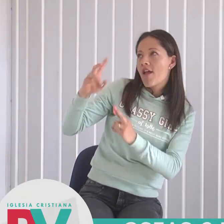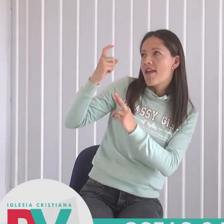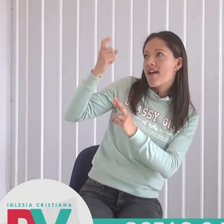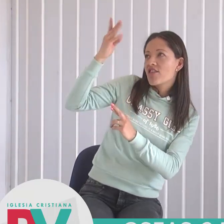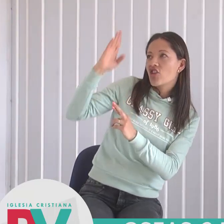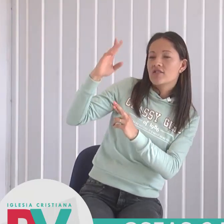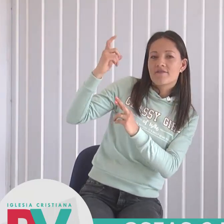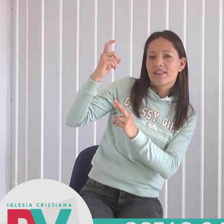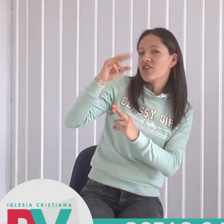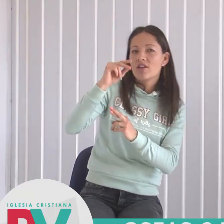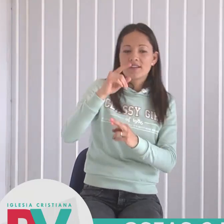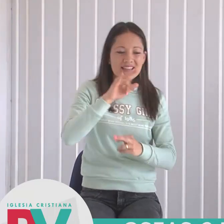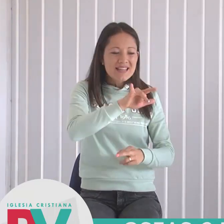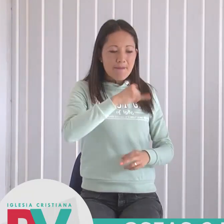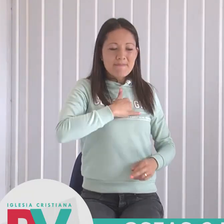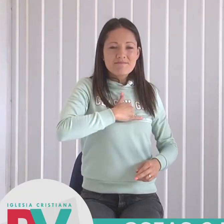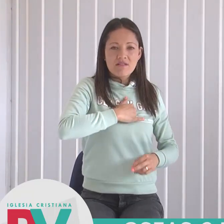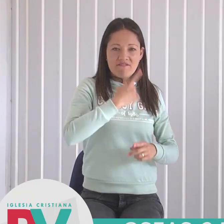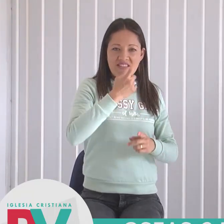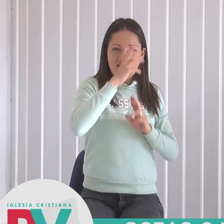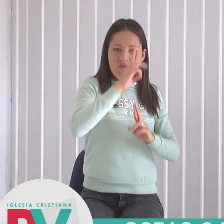No.